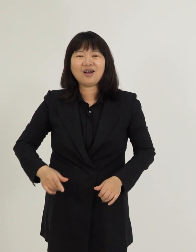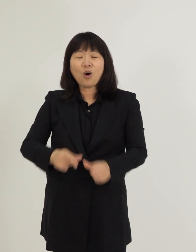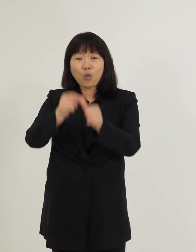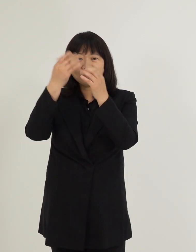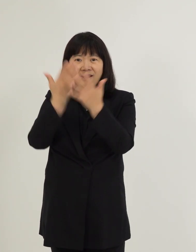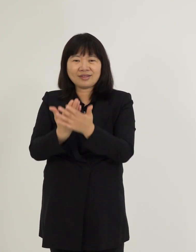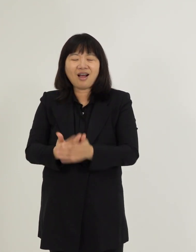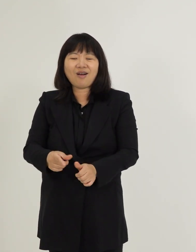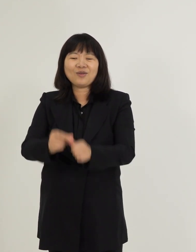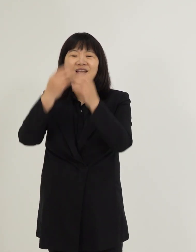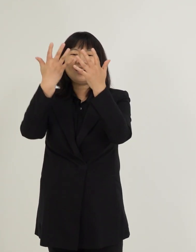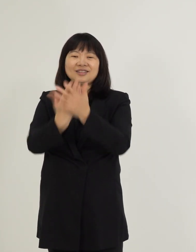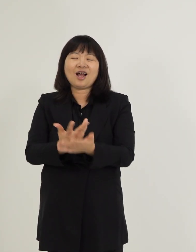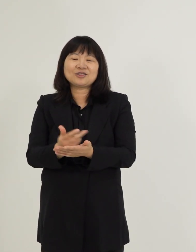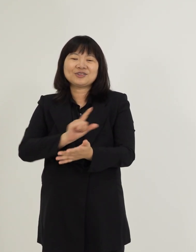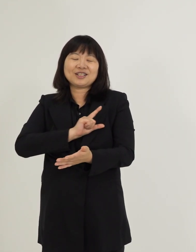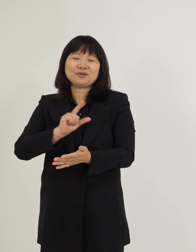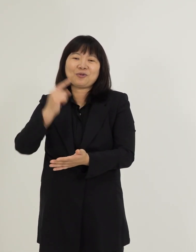우리를 구원하소서.